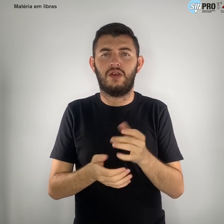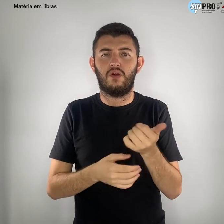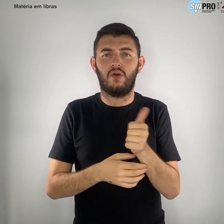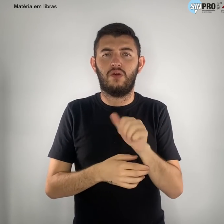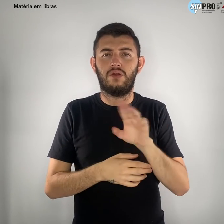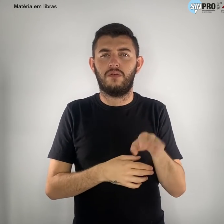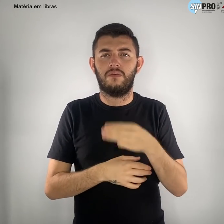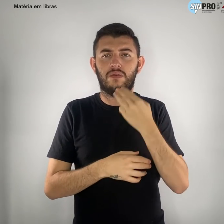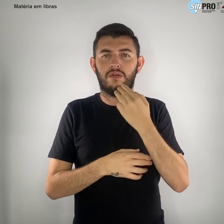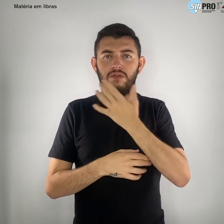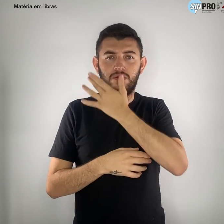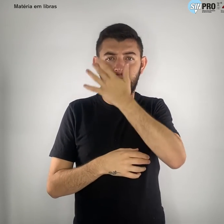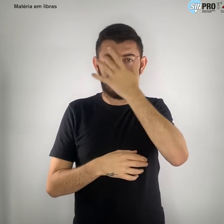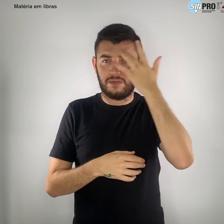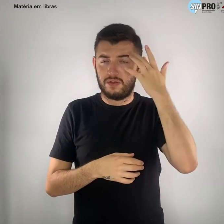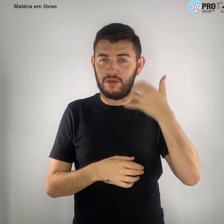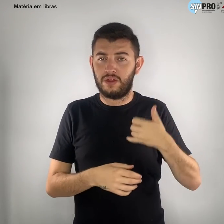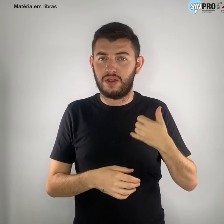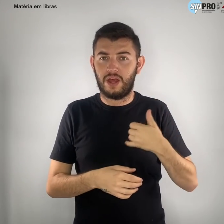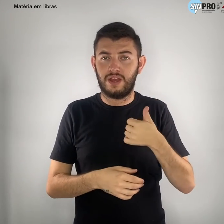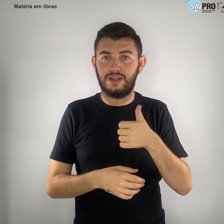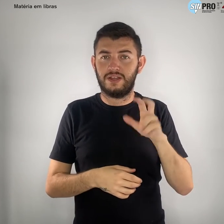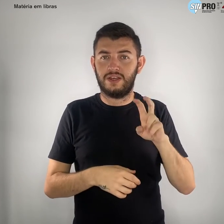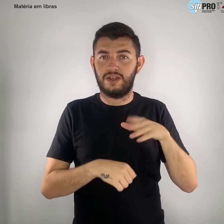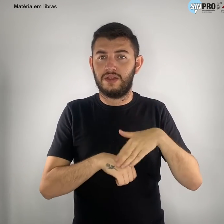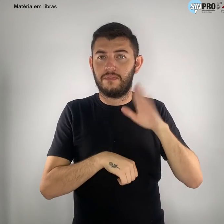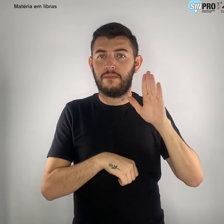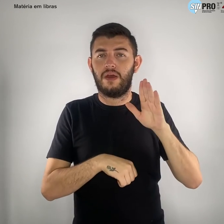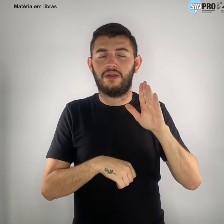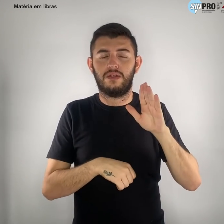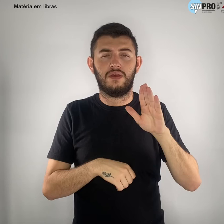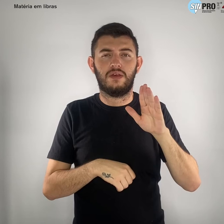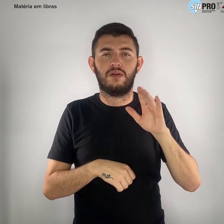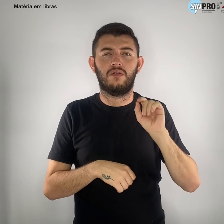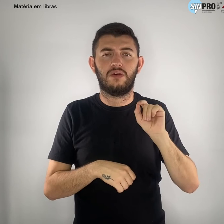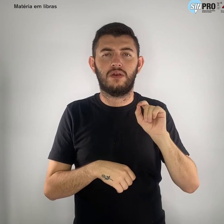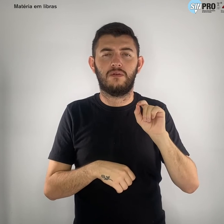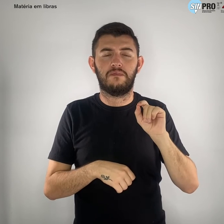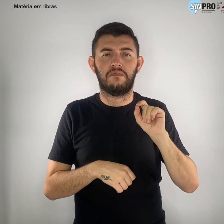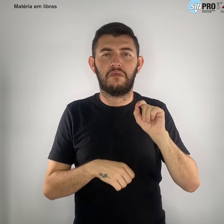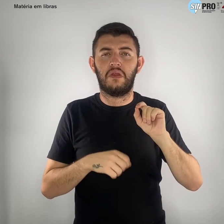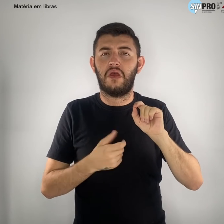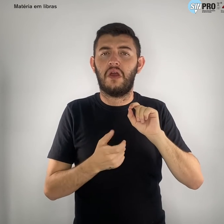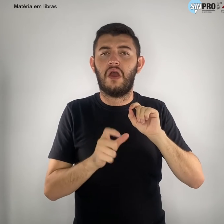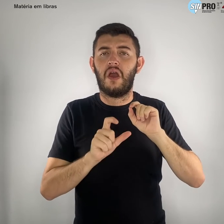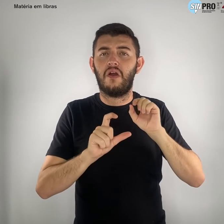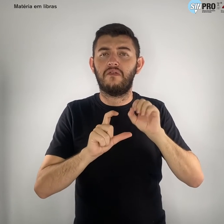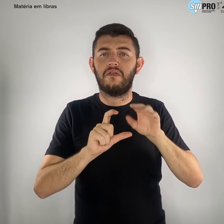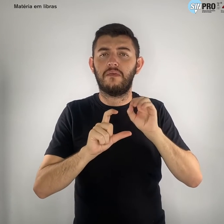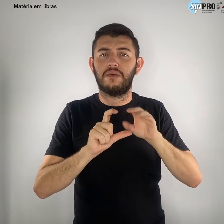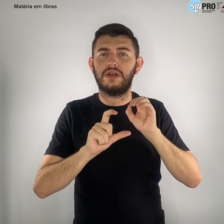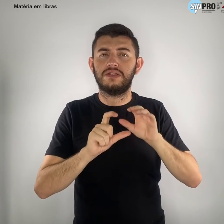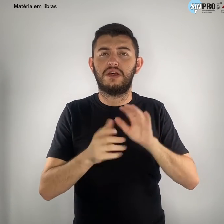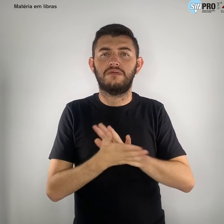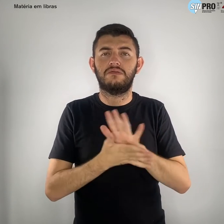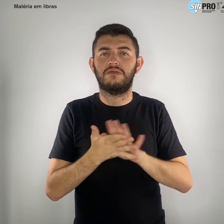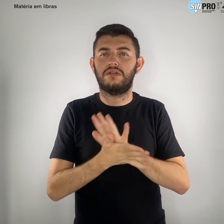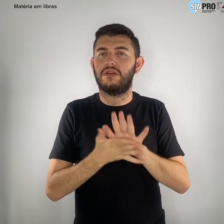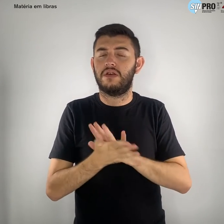pessoas acima de 15 anos de idade que não foram alfabetizados e quase 70 milhões de